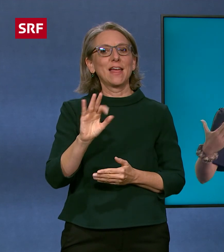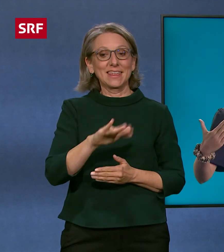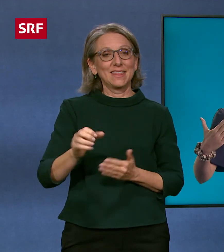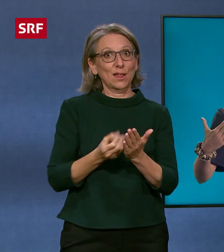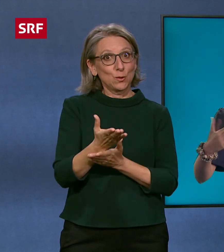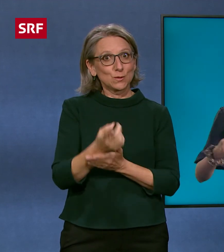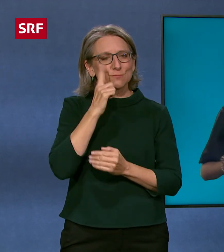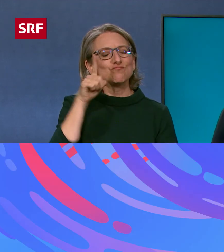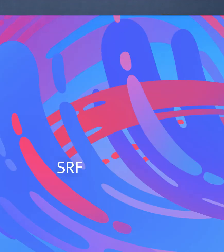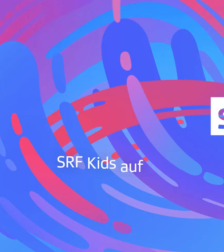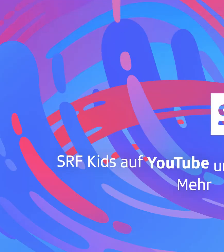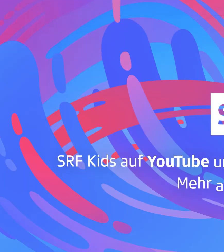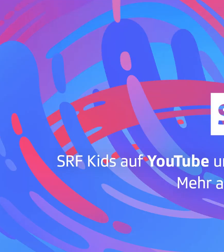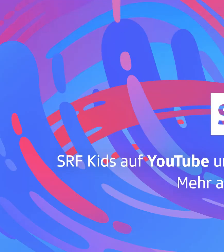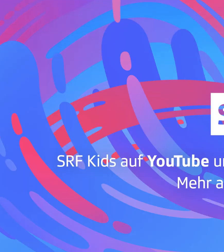danke!